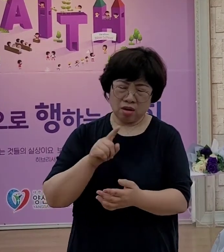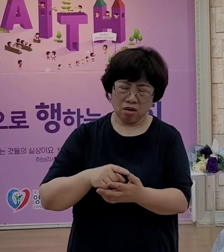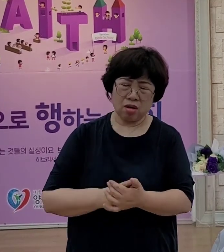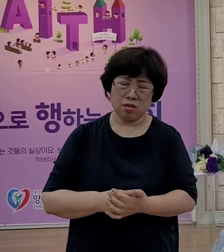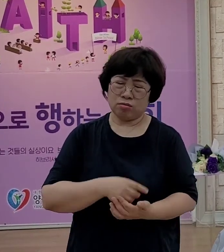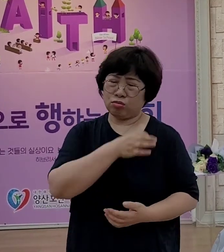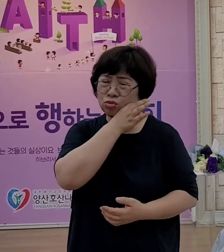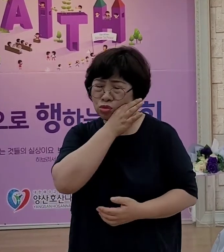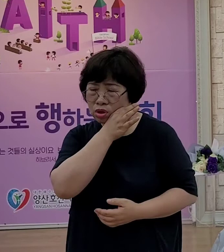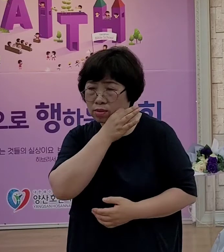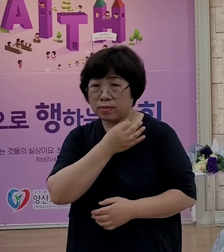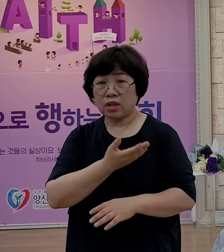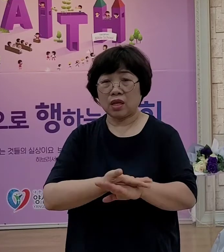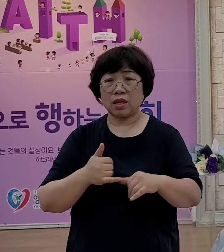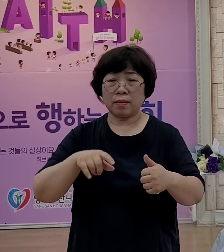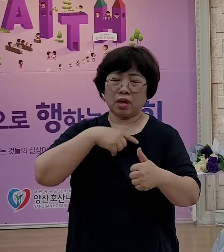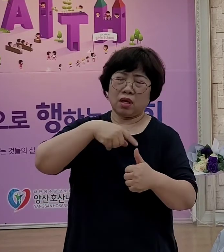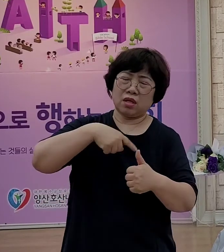이래놓고 누구를 가르친다.